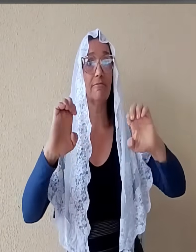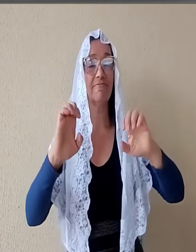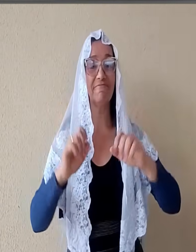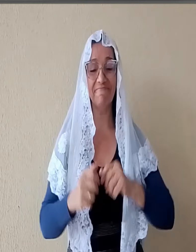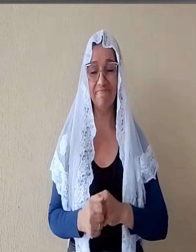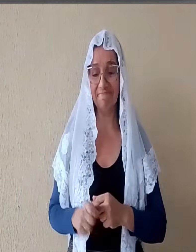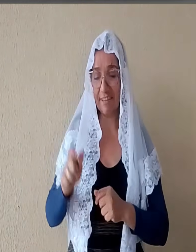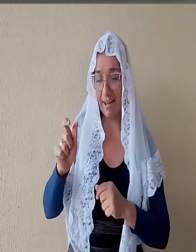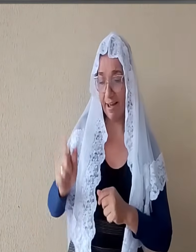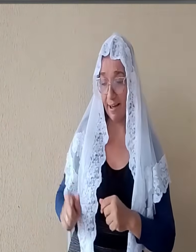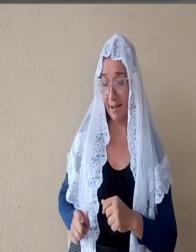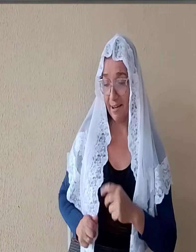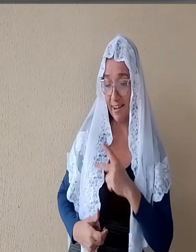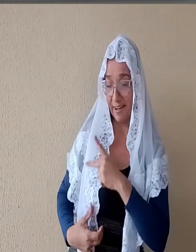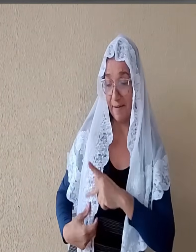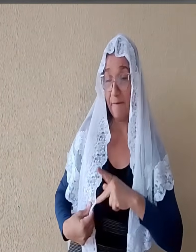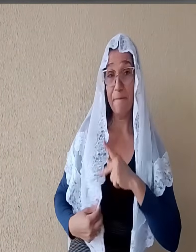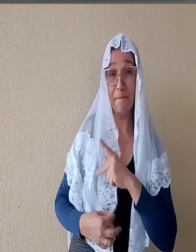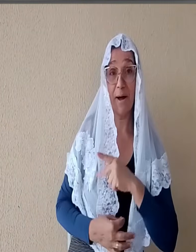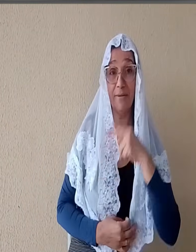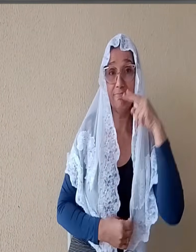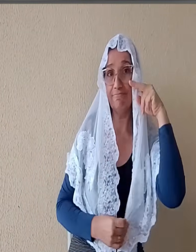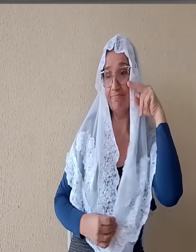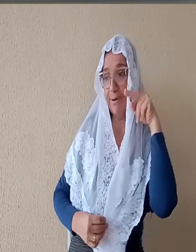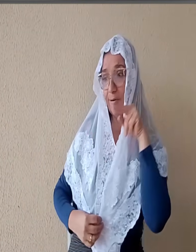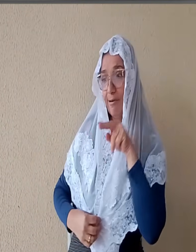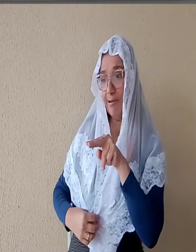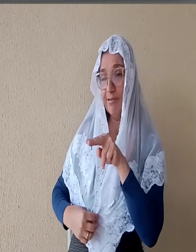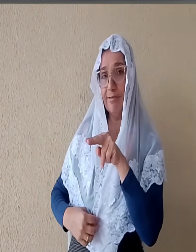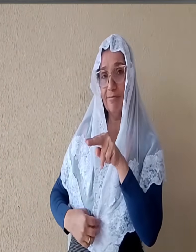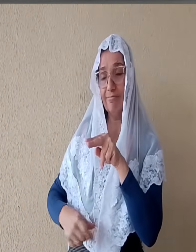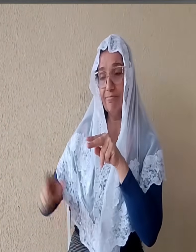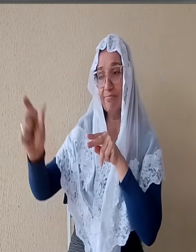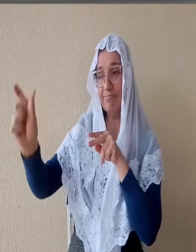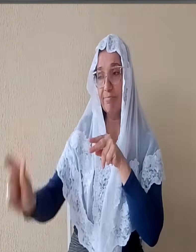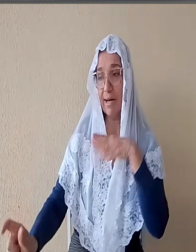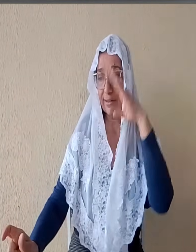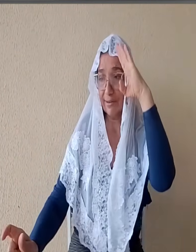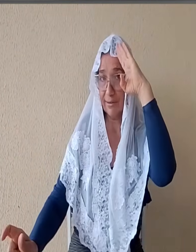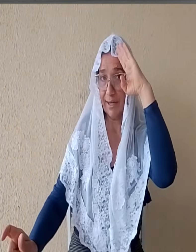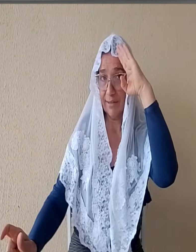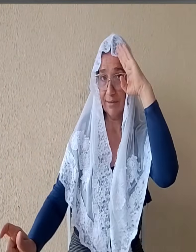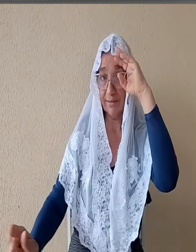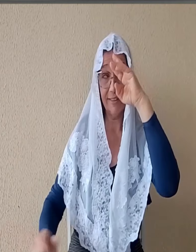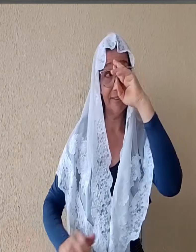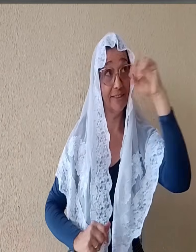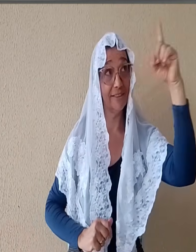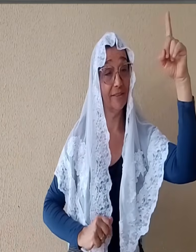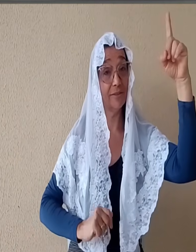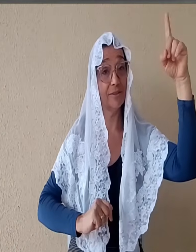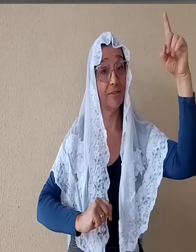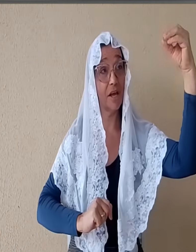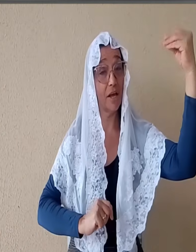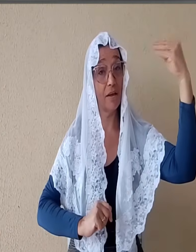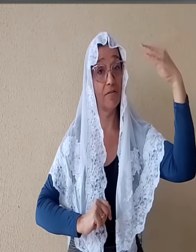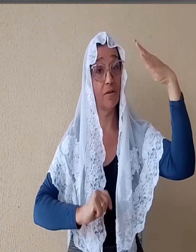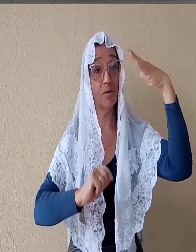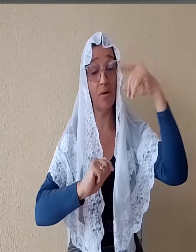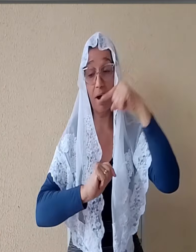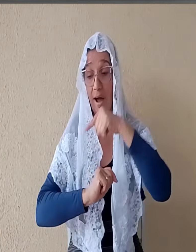certeza, irmão. Então diz Deus por esta palavra. O Senhor vai te acompanhar aonde você for. Mas seja